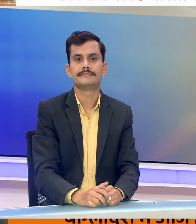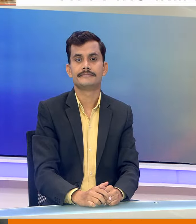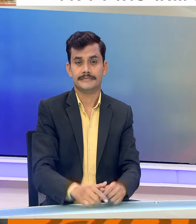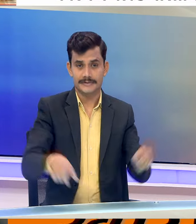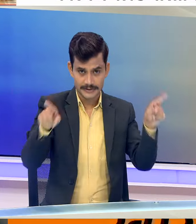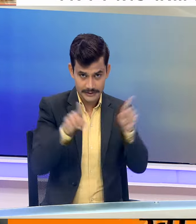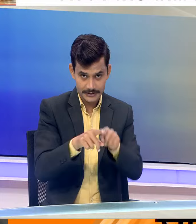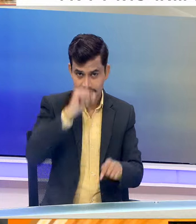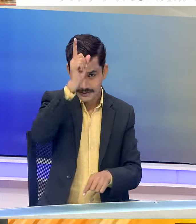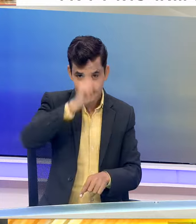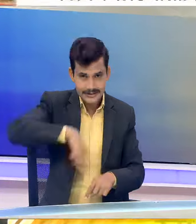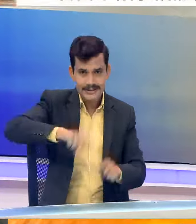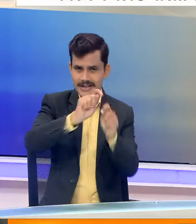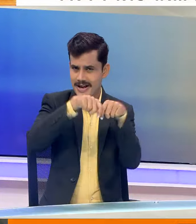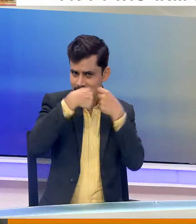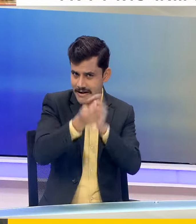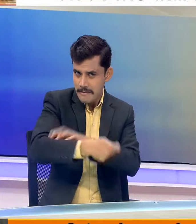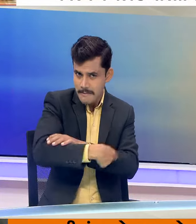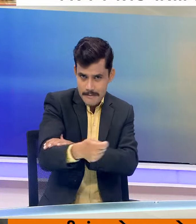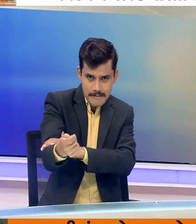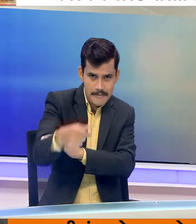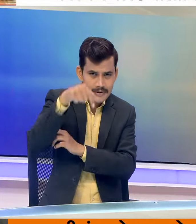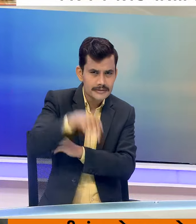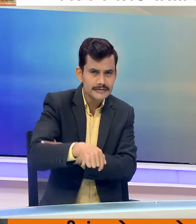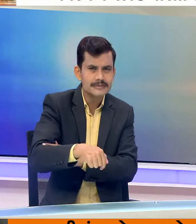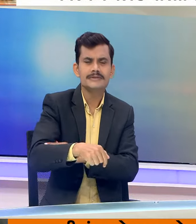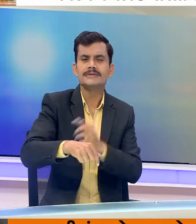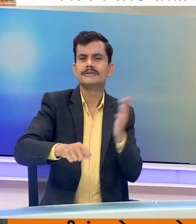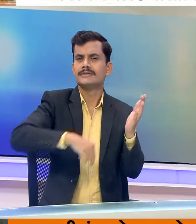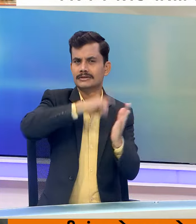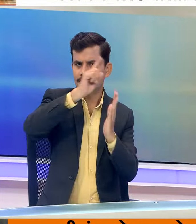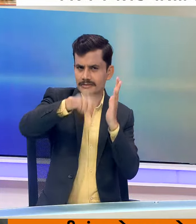वहीं भारतीय पुरुष हॉकी टीम आज कोलंबस के